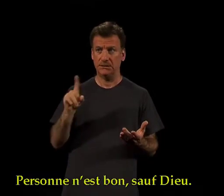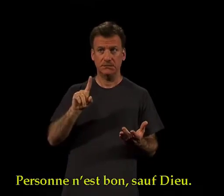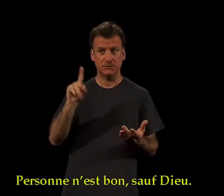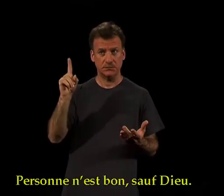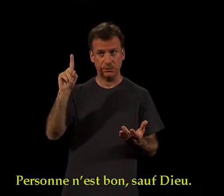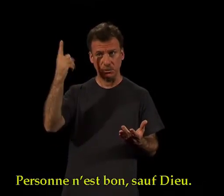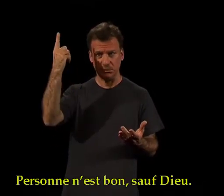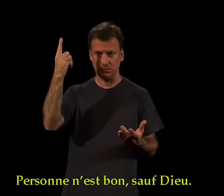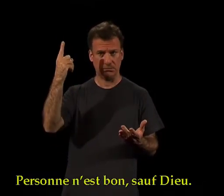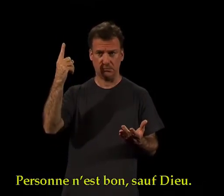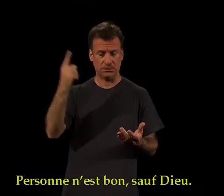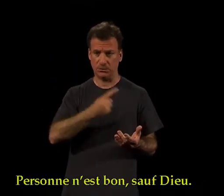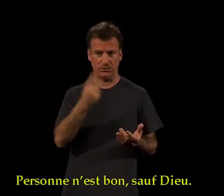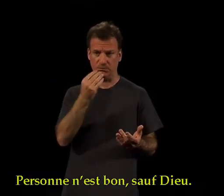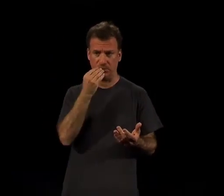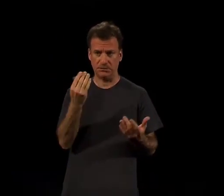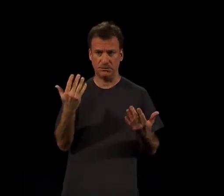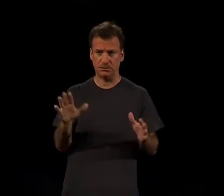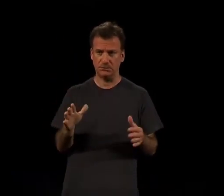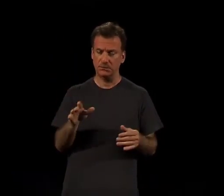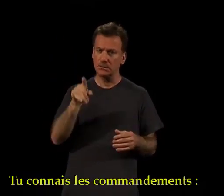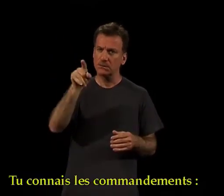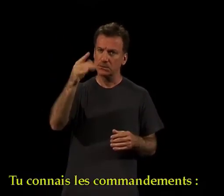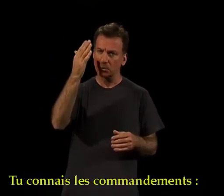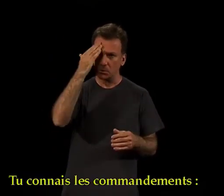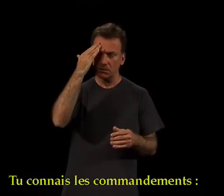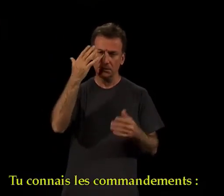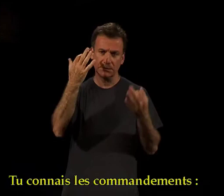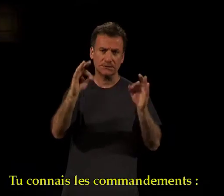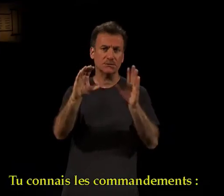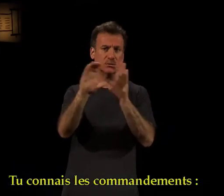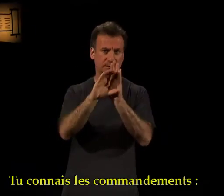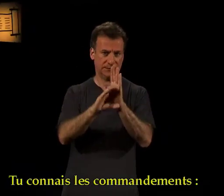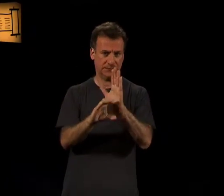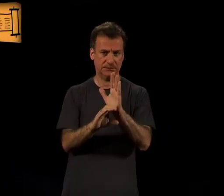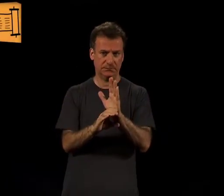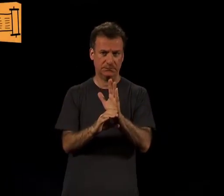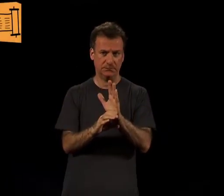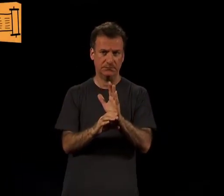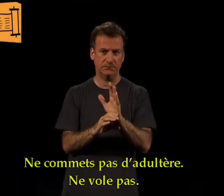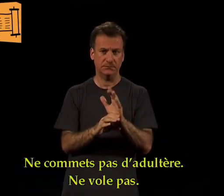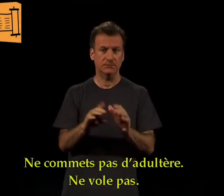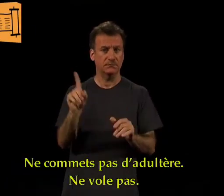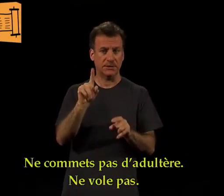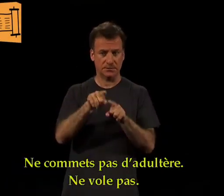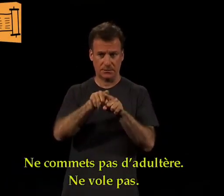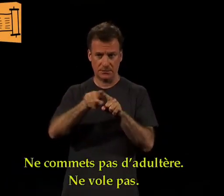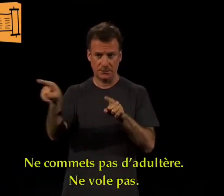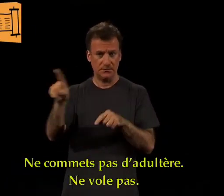» Personne n'est bon, sauf Dieu. » « Tu connais les commandements, ne commets pas d'adultère, ne vole